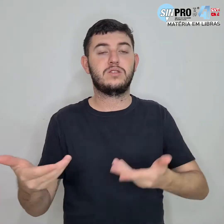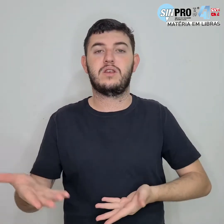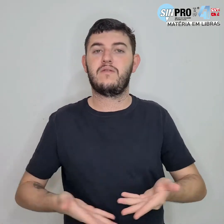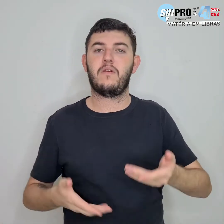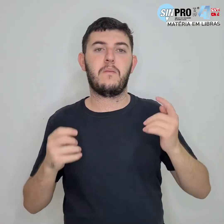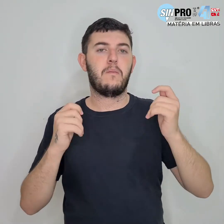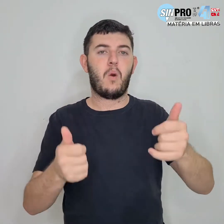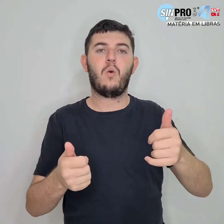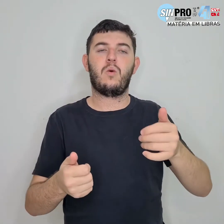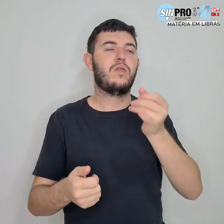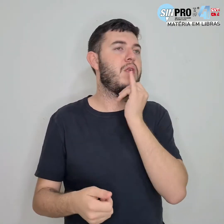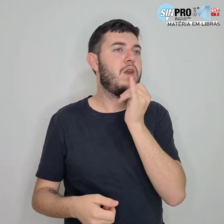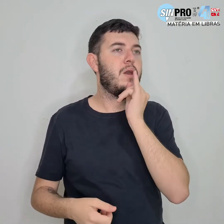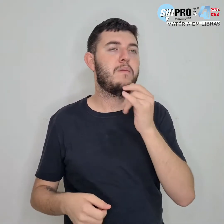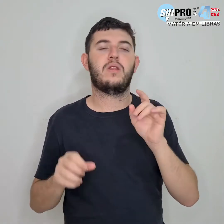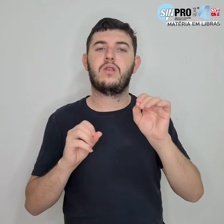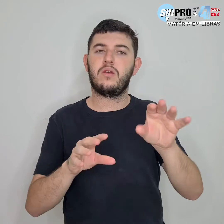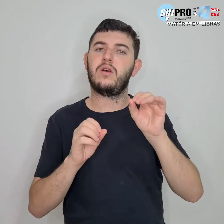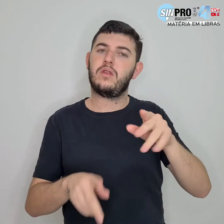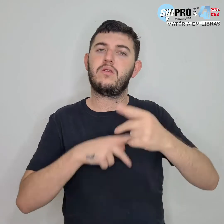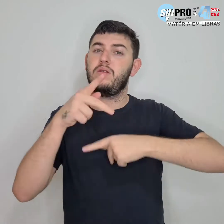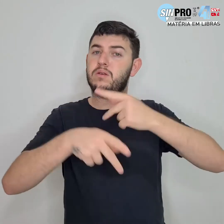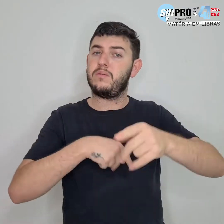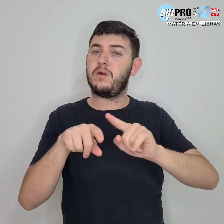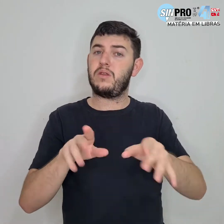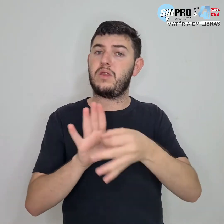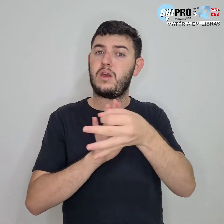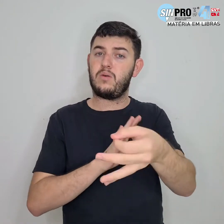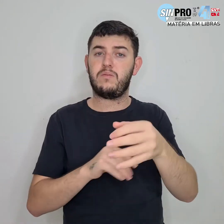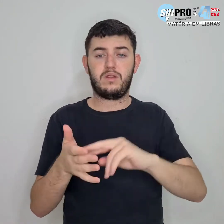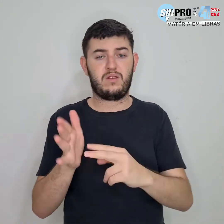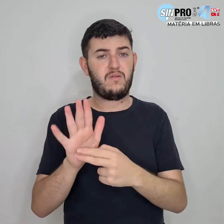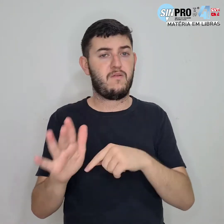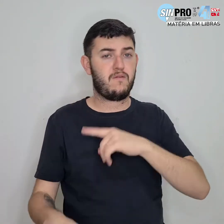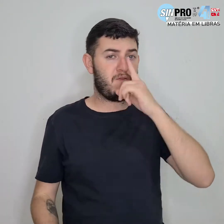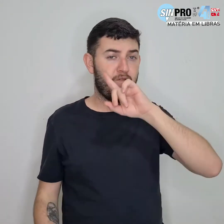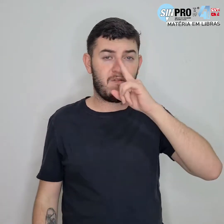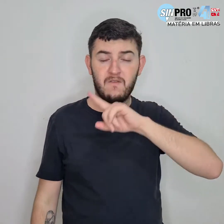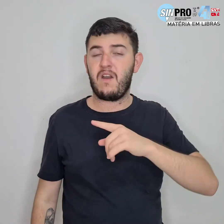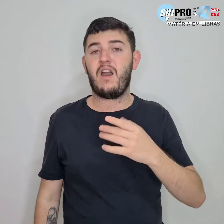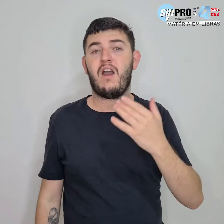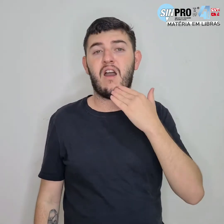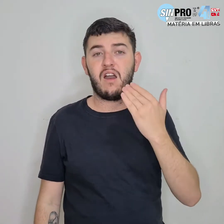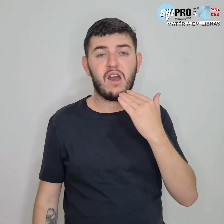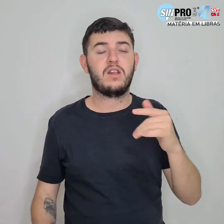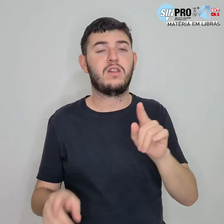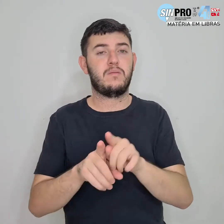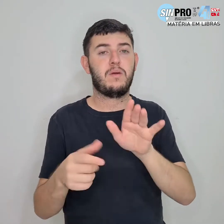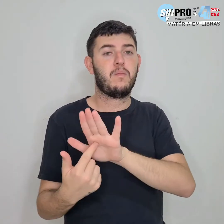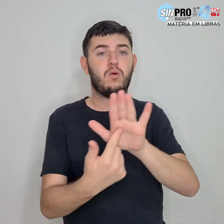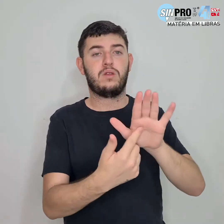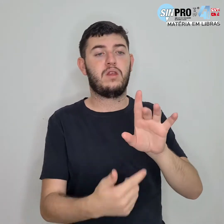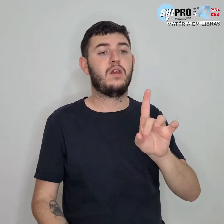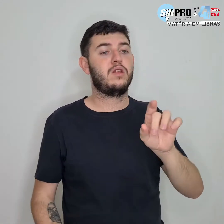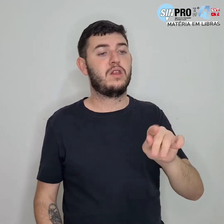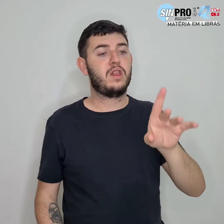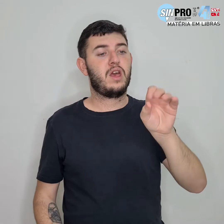educação pública. O argumento se mostra no mínimo falho quando apresentados os dados do QS World